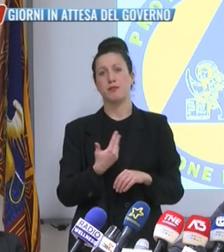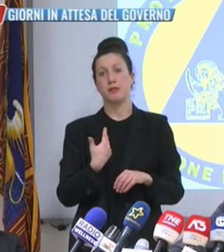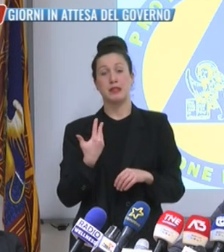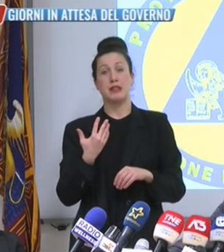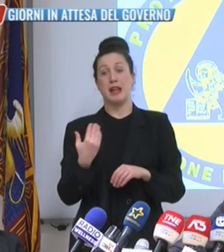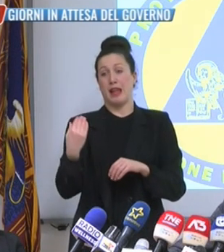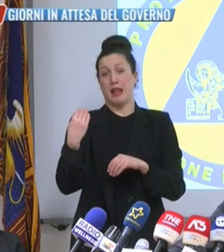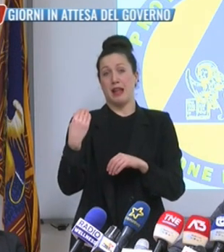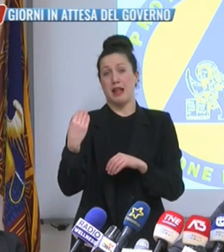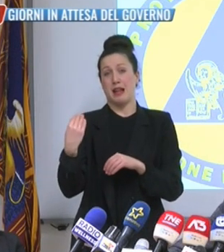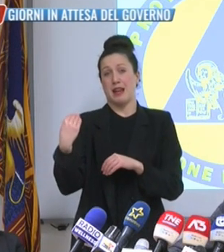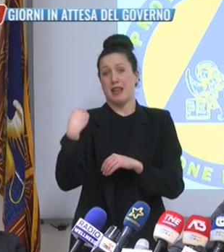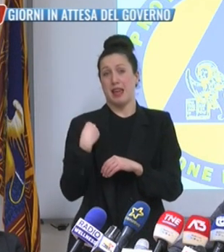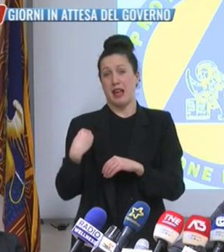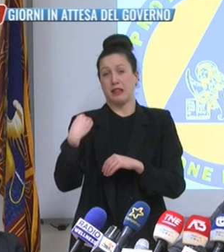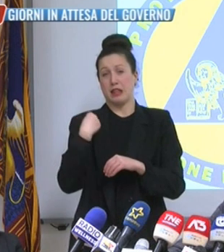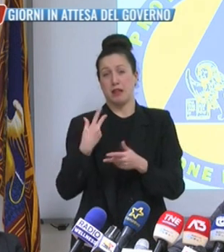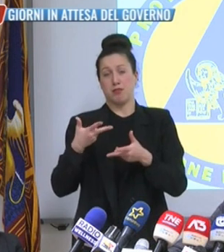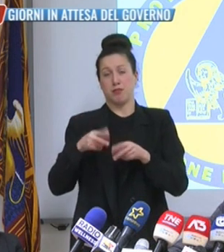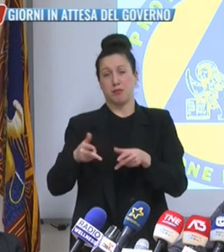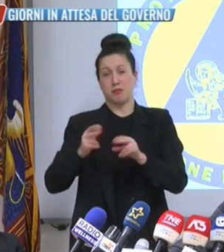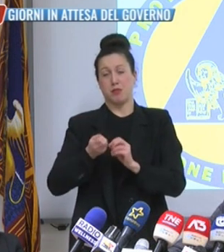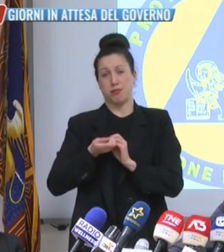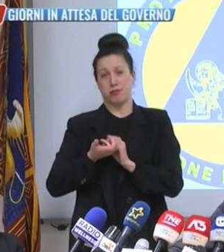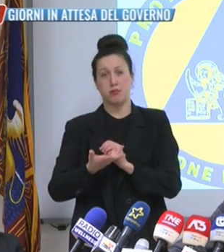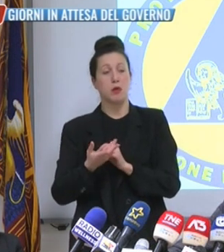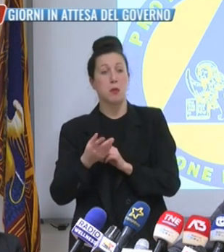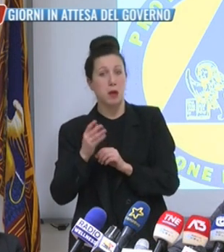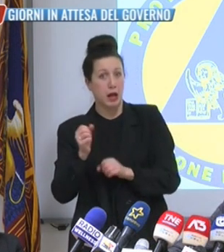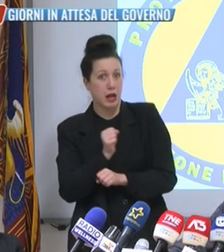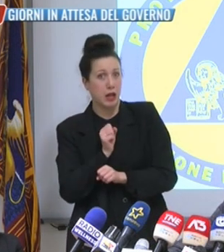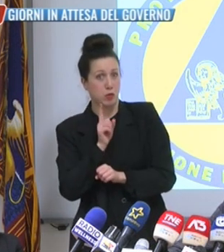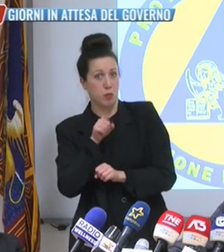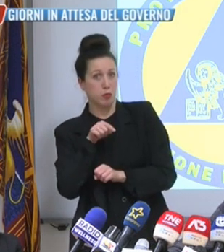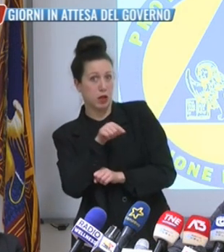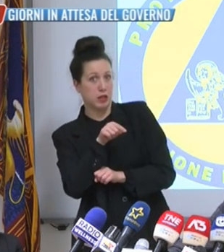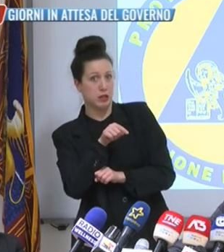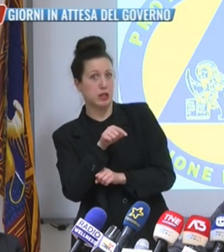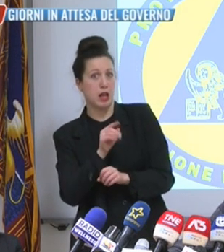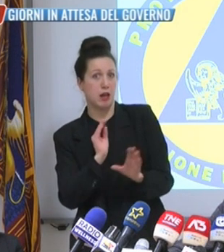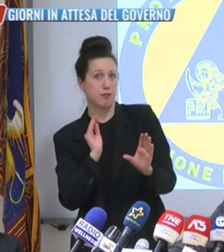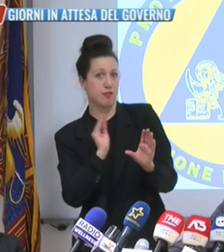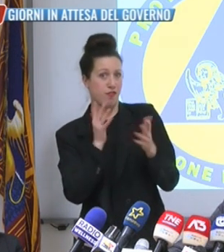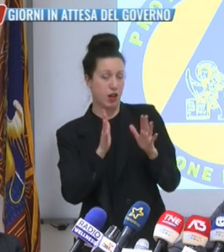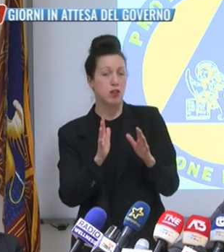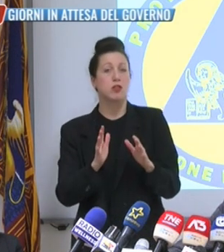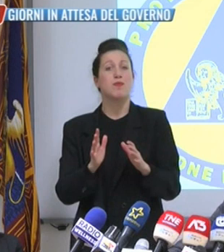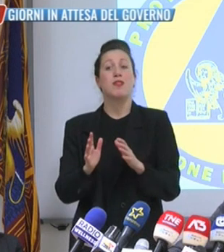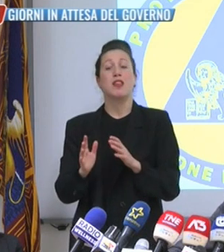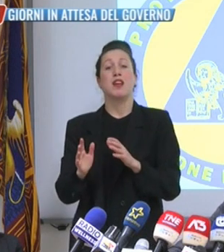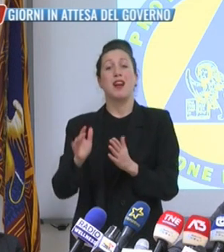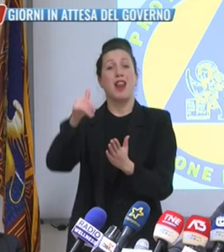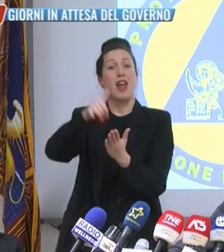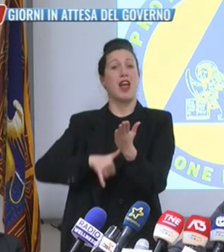lei tramite una lettera, probabilmente non so se l'abbia già visionata, dal mondo delle palestre. Allora,